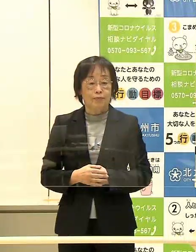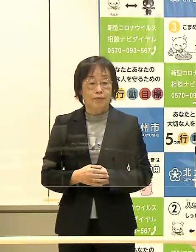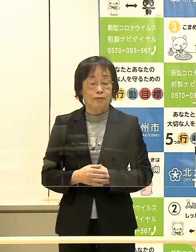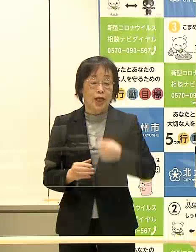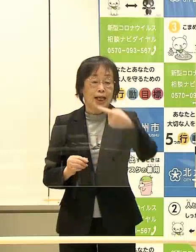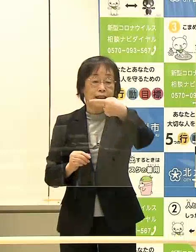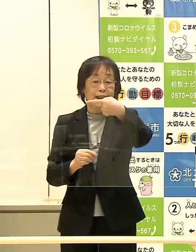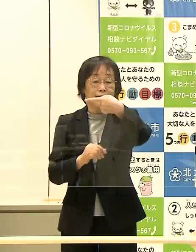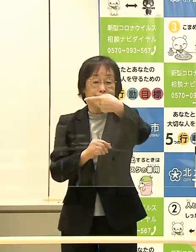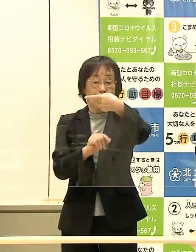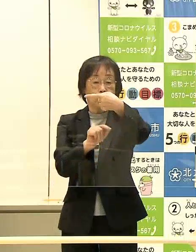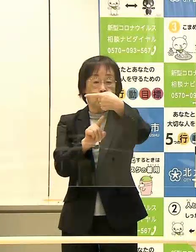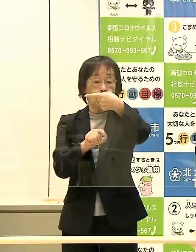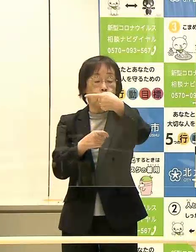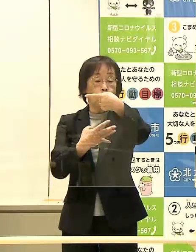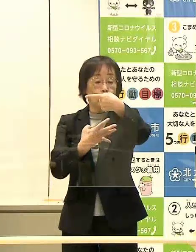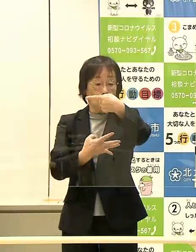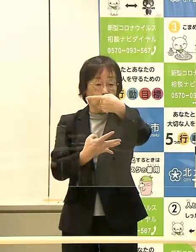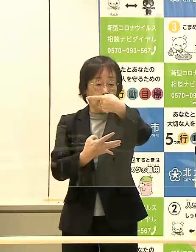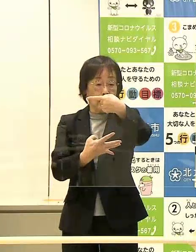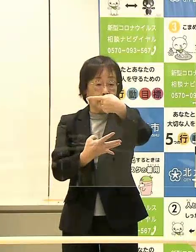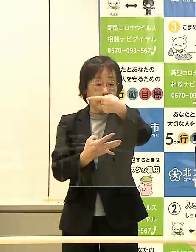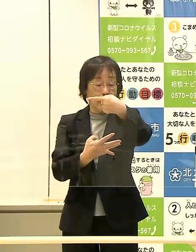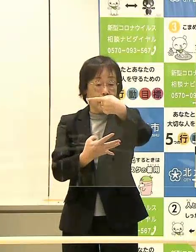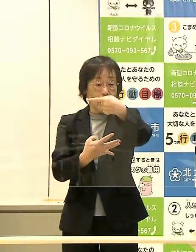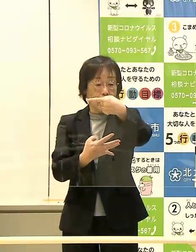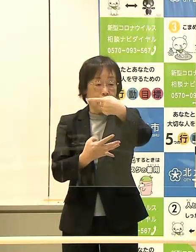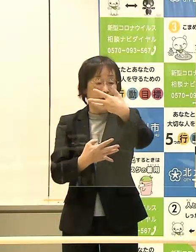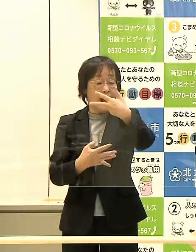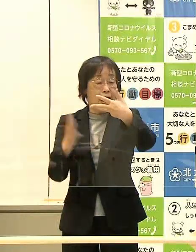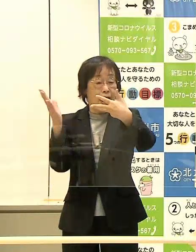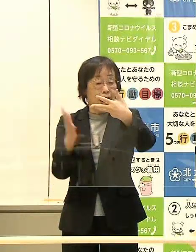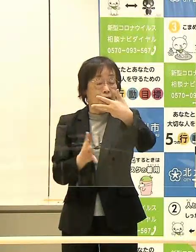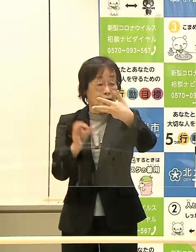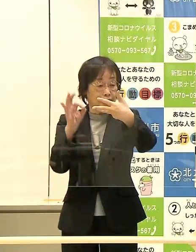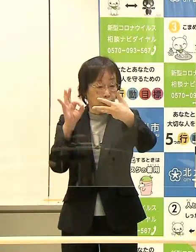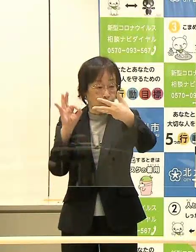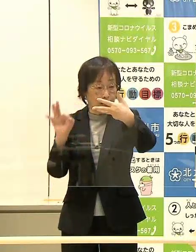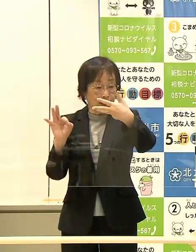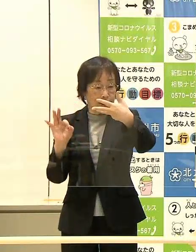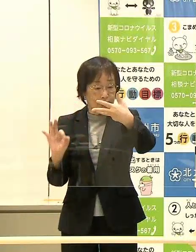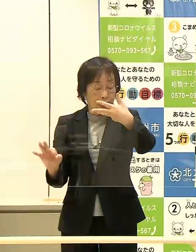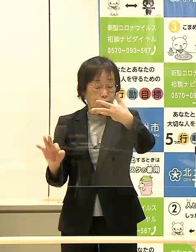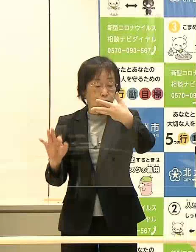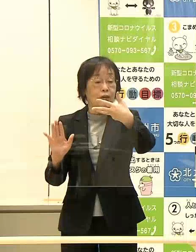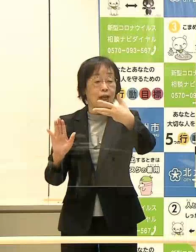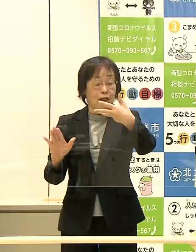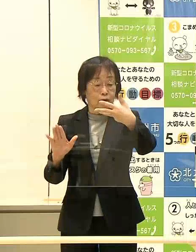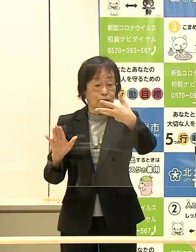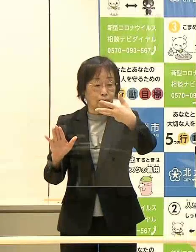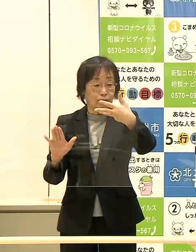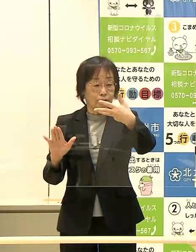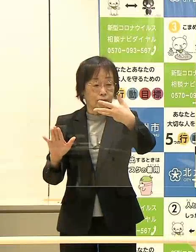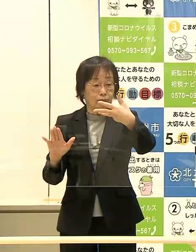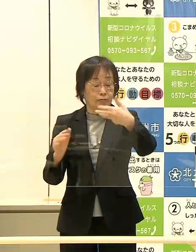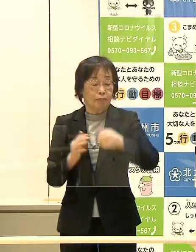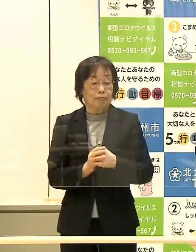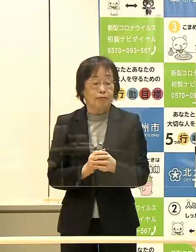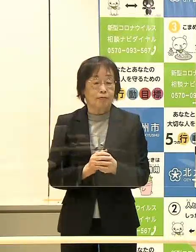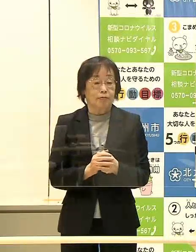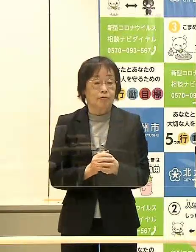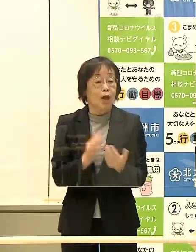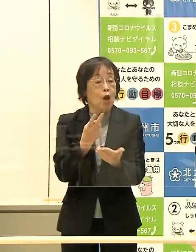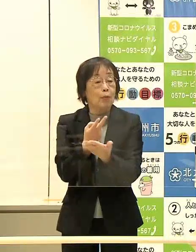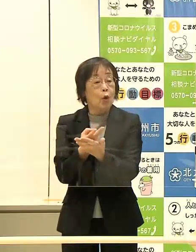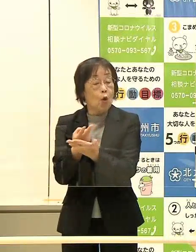14jan 現在で見ると8割になっておりましょう行商の使用率です